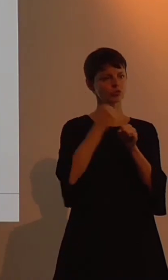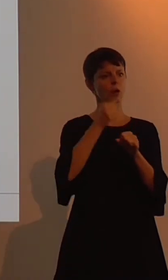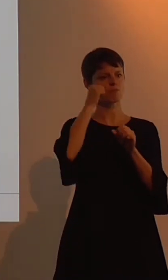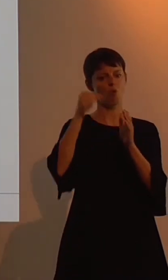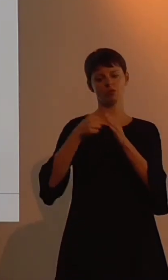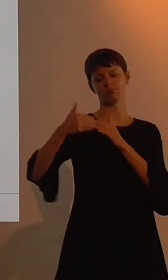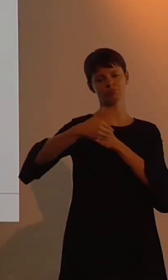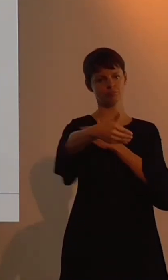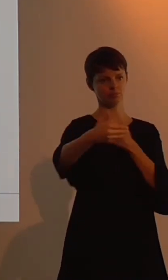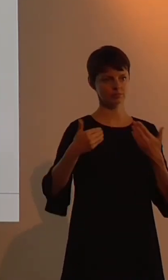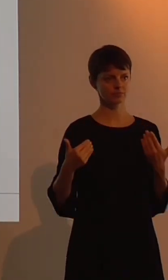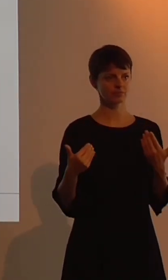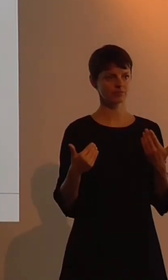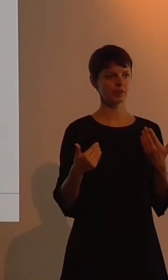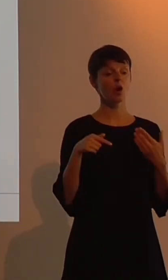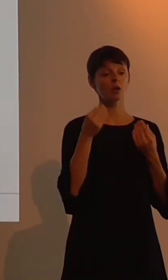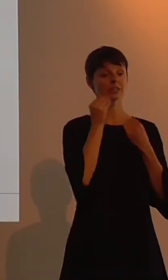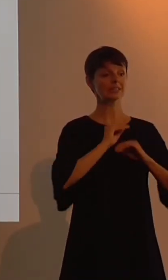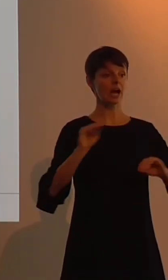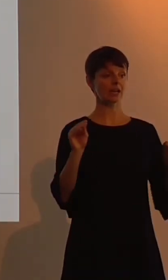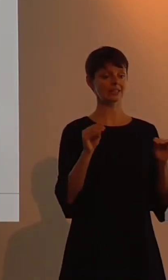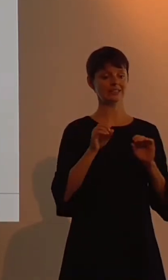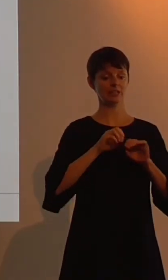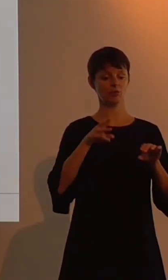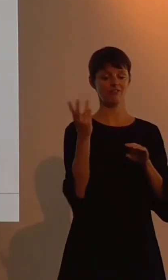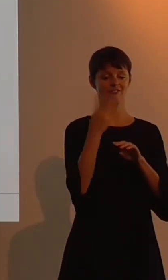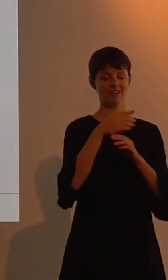ersten Sendung. Es gibt.